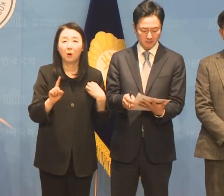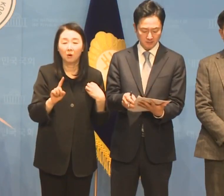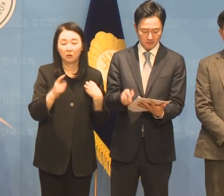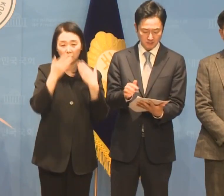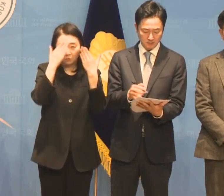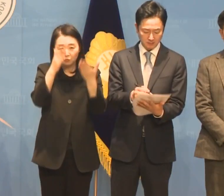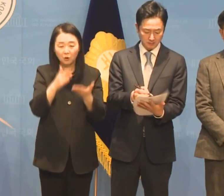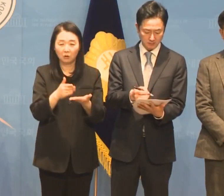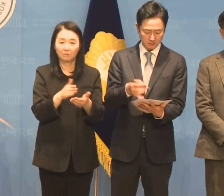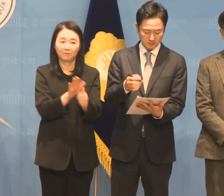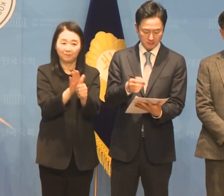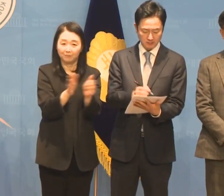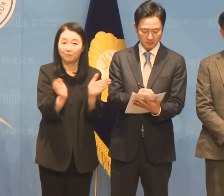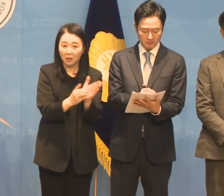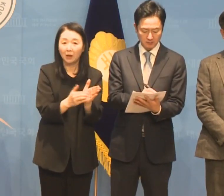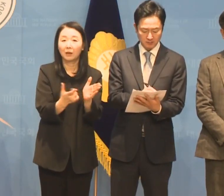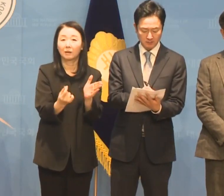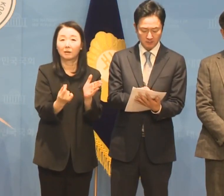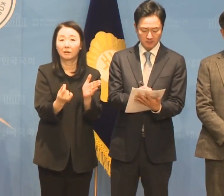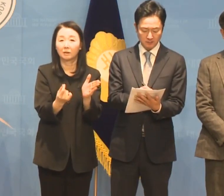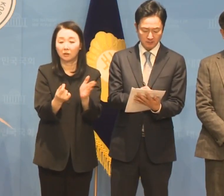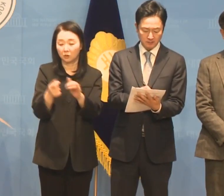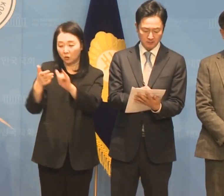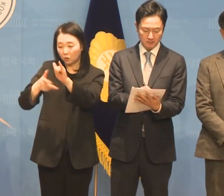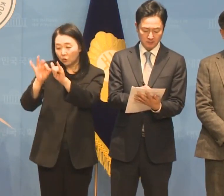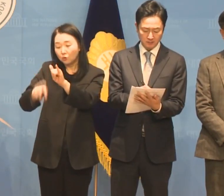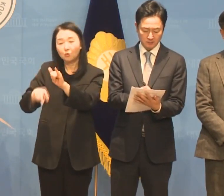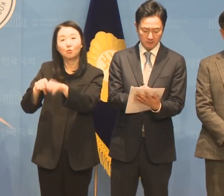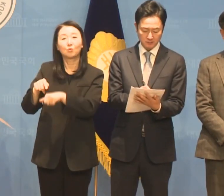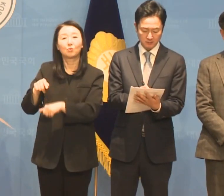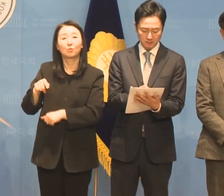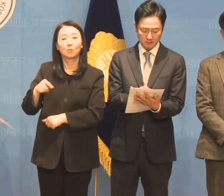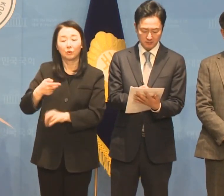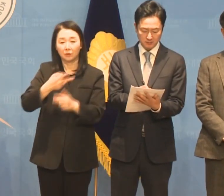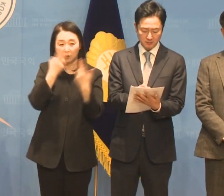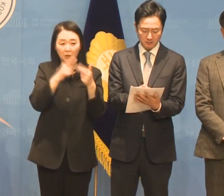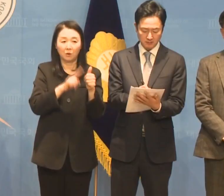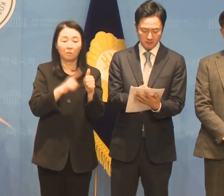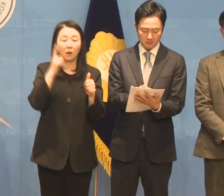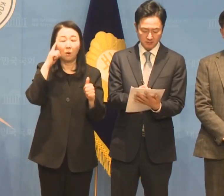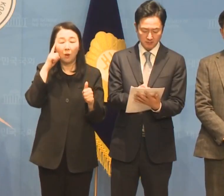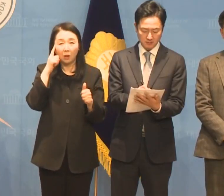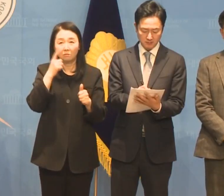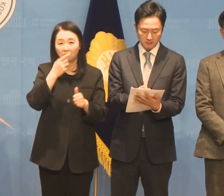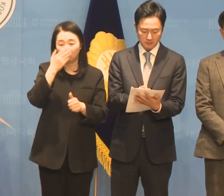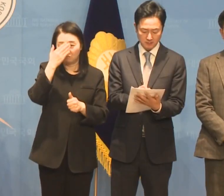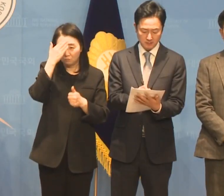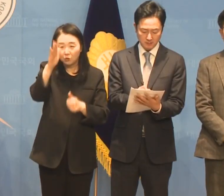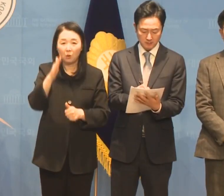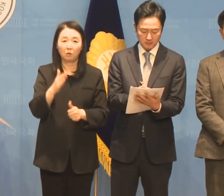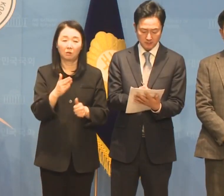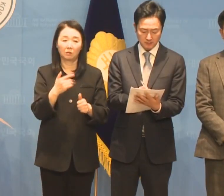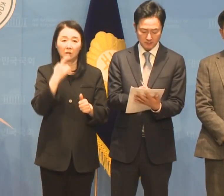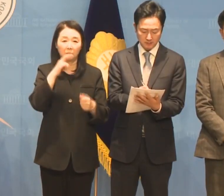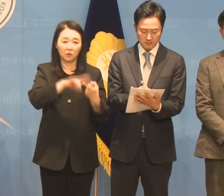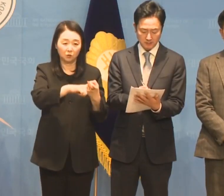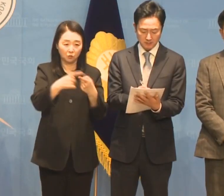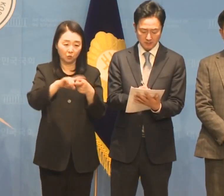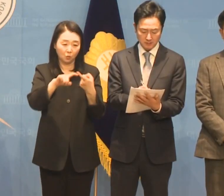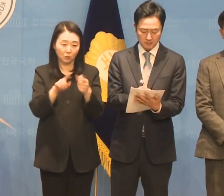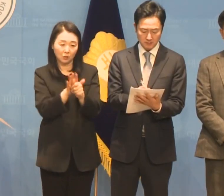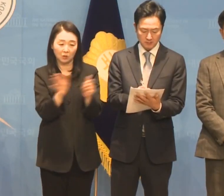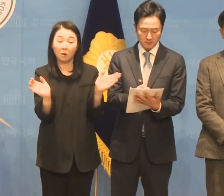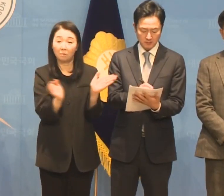해오던 것이었음에도 불구하고 유동규는 마치 이재명 대표만 유독 부당하게 민주노총을 지원하였다는 인상을